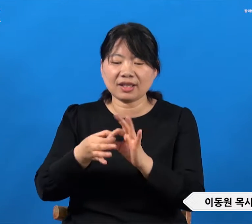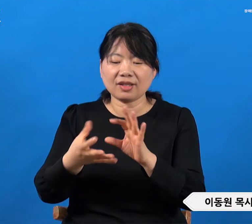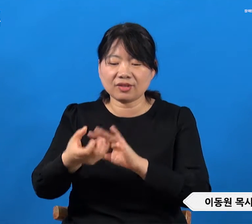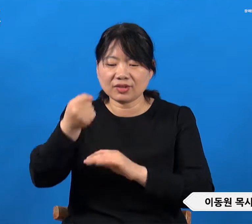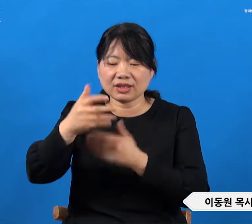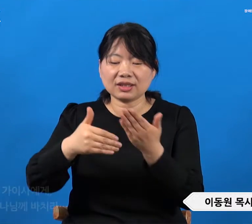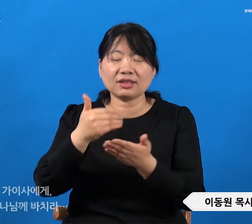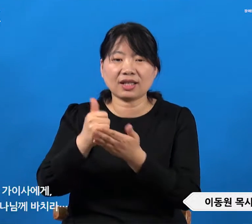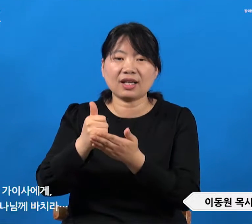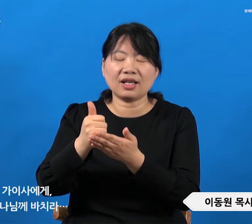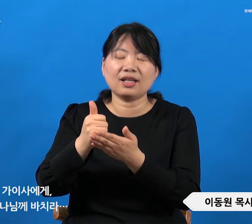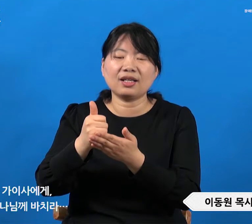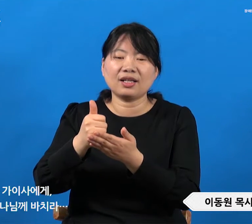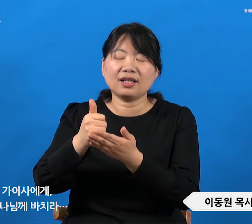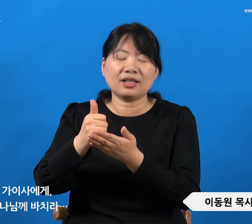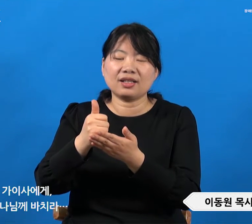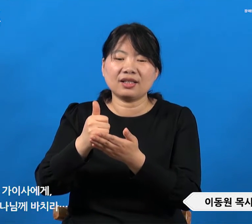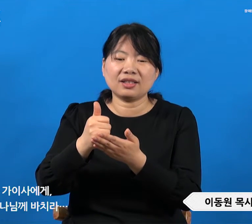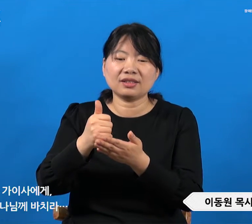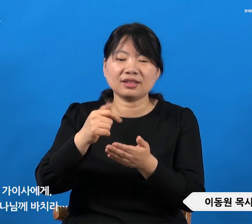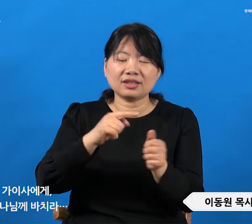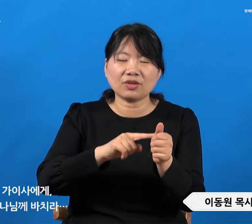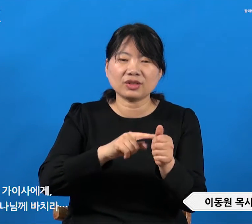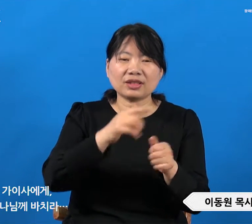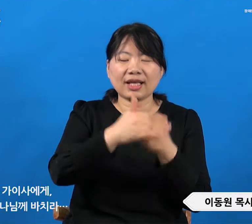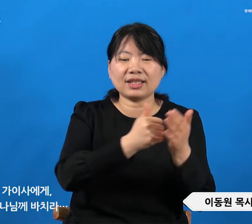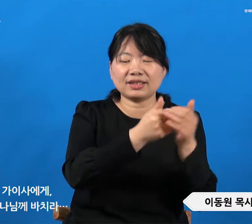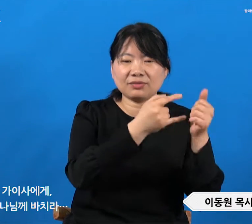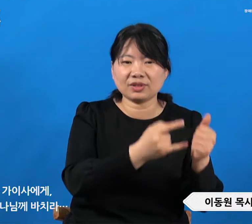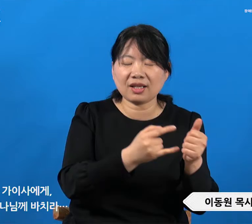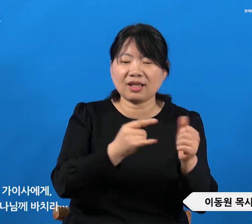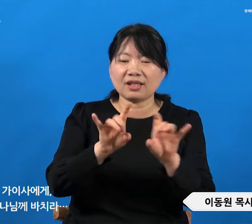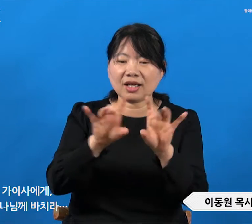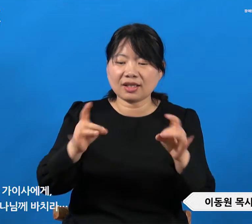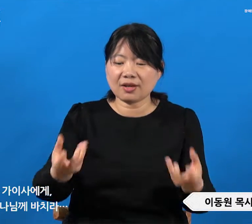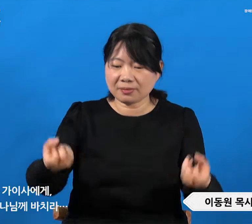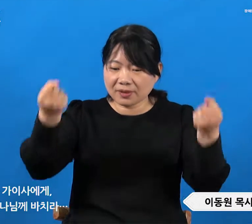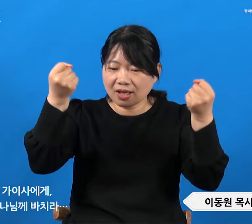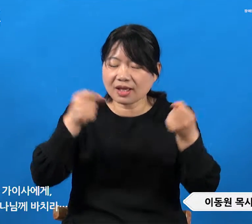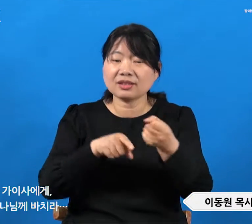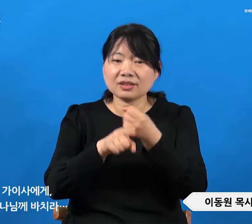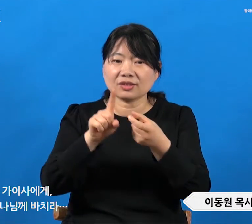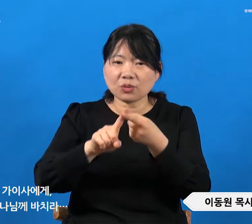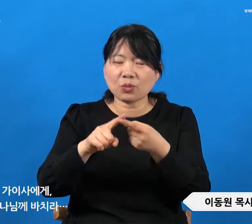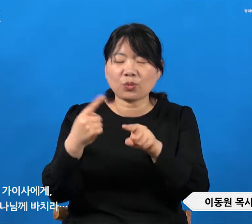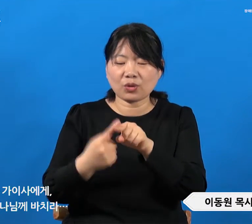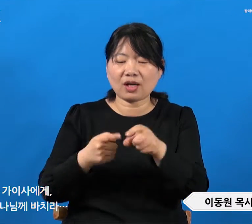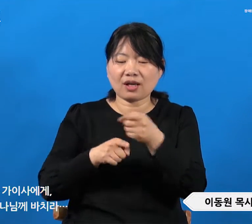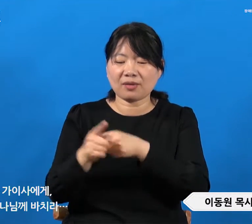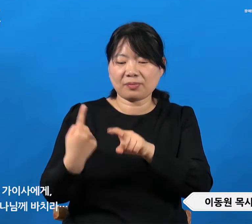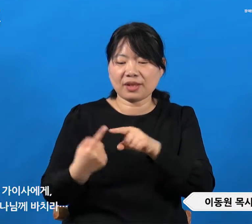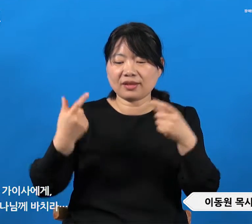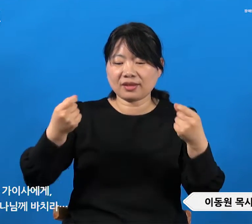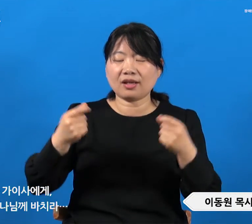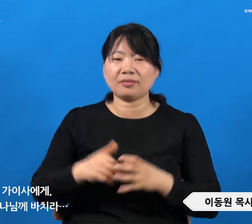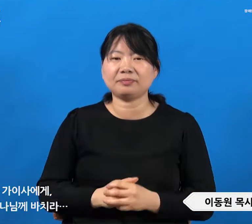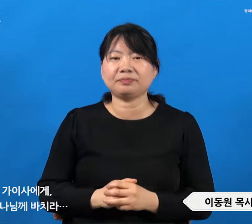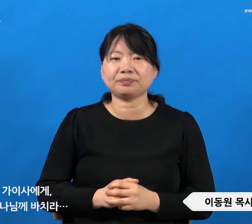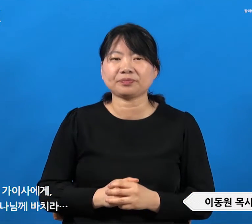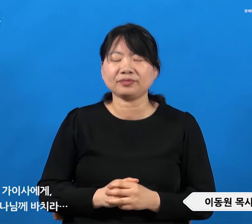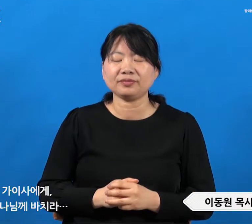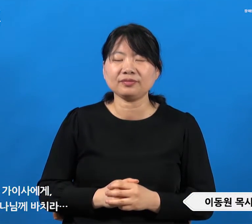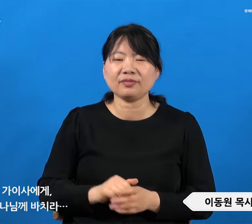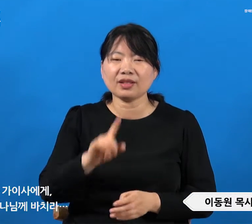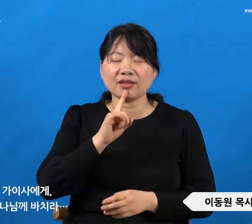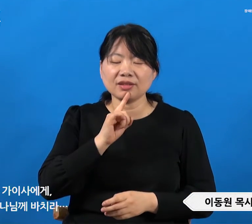가이사에게, 하나님의 것은 하나님에게 바치라고 말씀하신 의도가 거기에 있다라고 생각을 합니다. 그렇다고